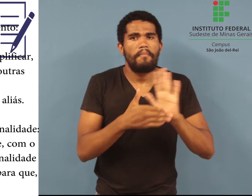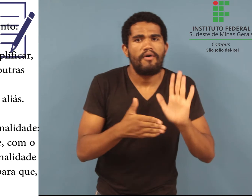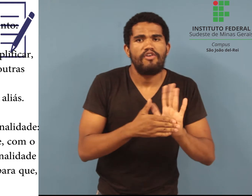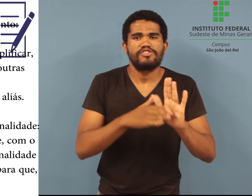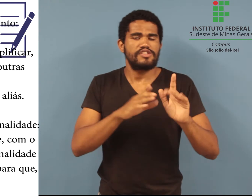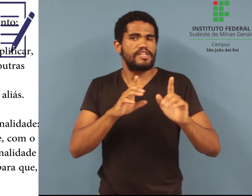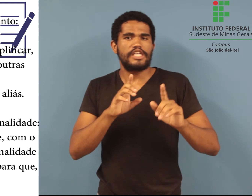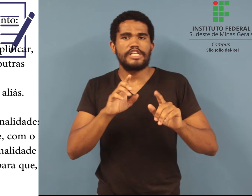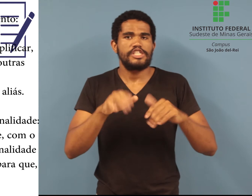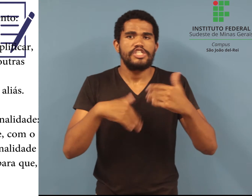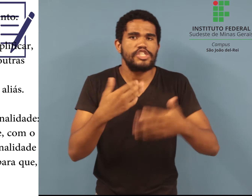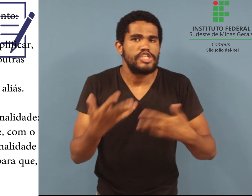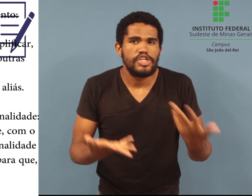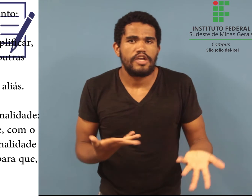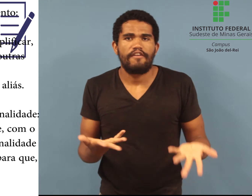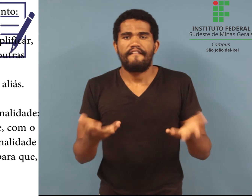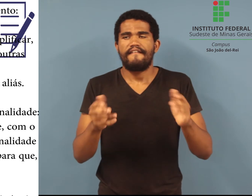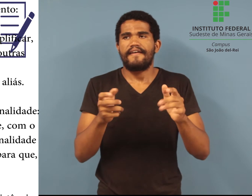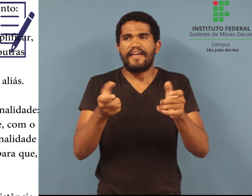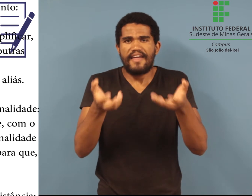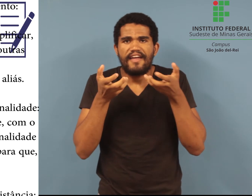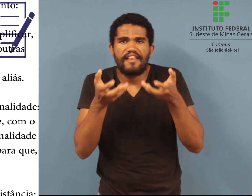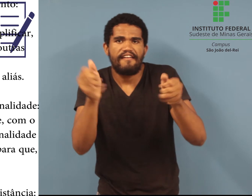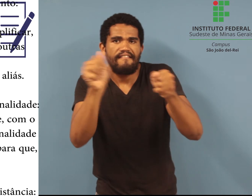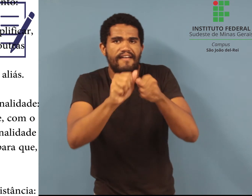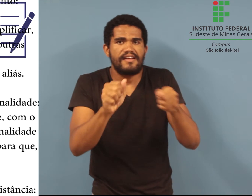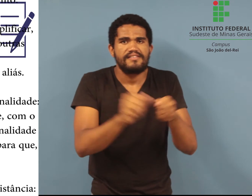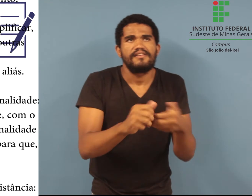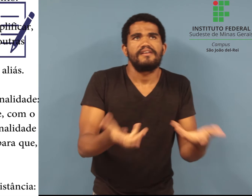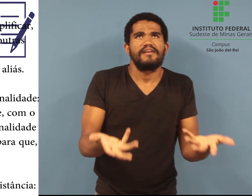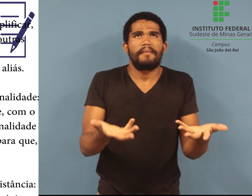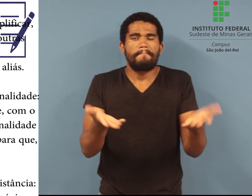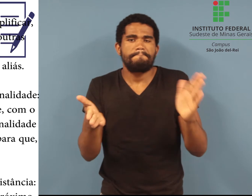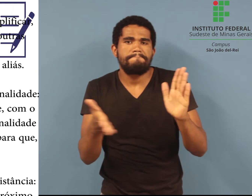a finalidade de, com o intuito de, para que, a fim